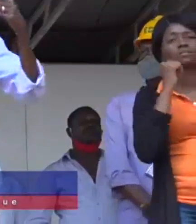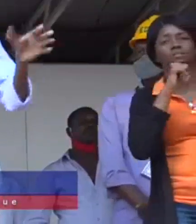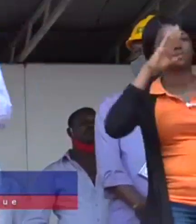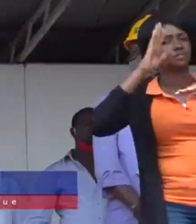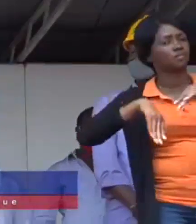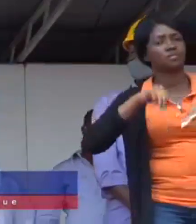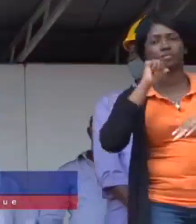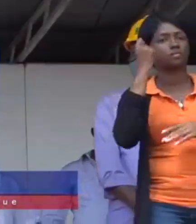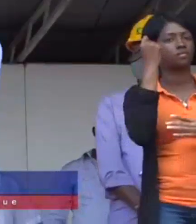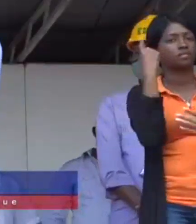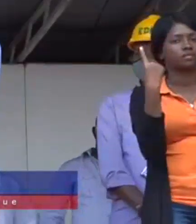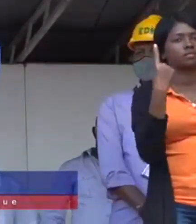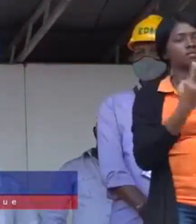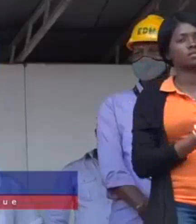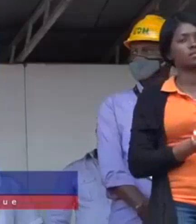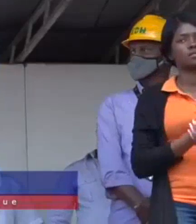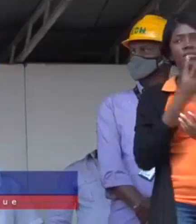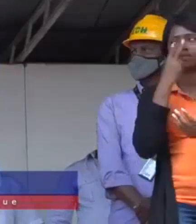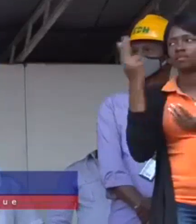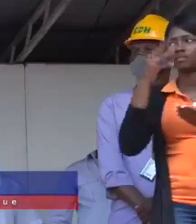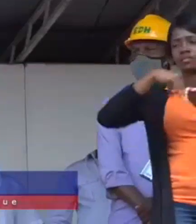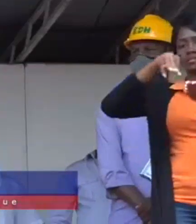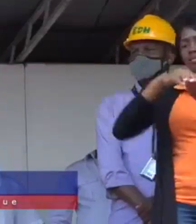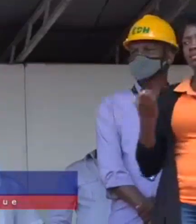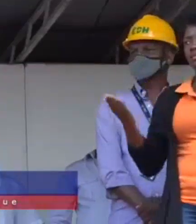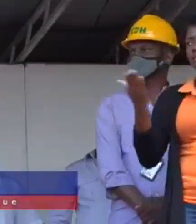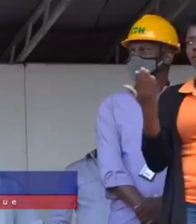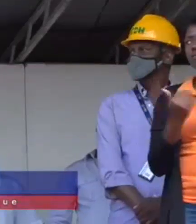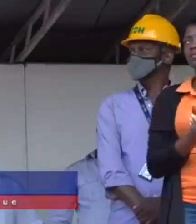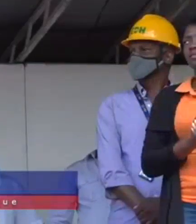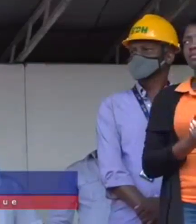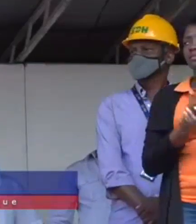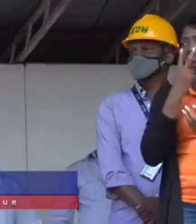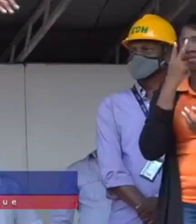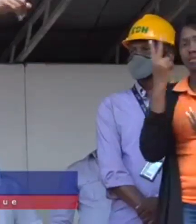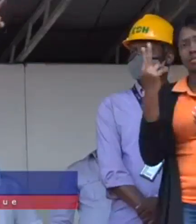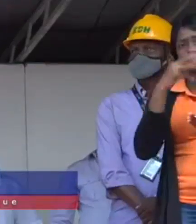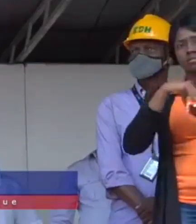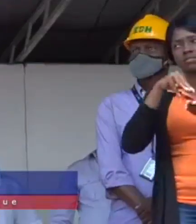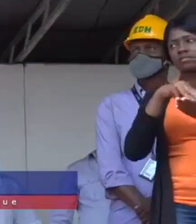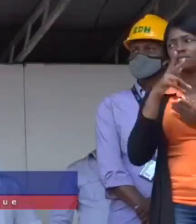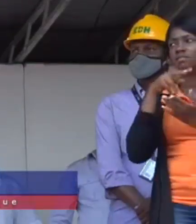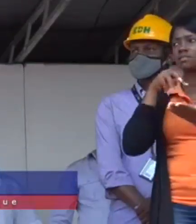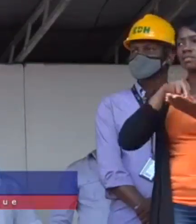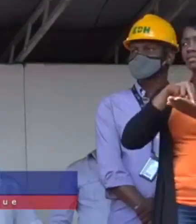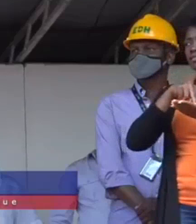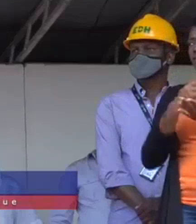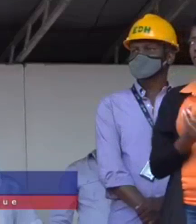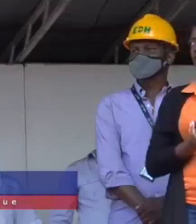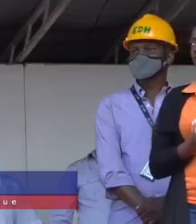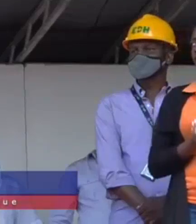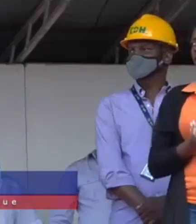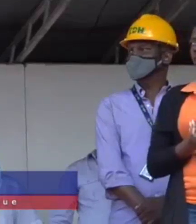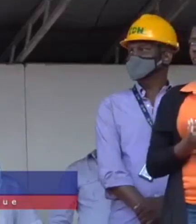pas comprendre. Gardons central là. Gardez dans l'état pour équipe n'est campé